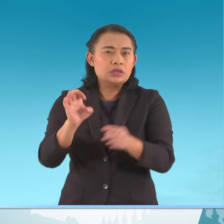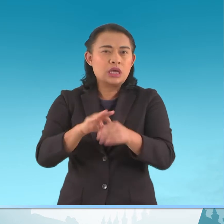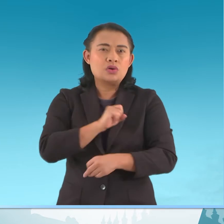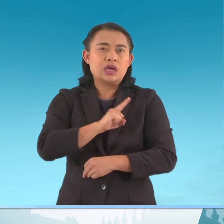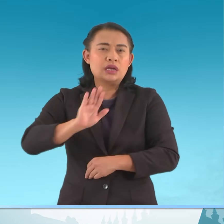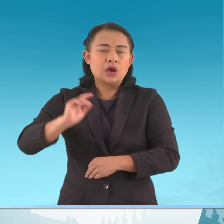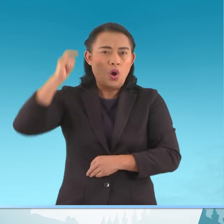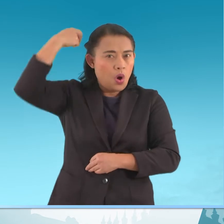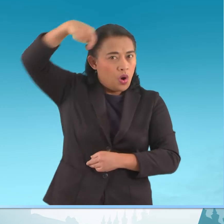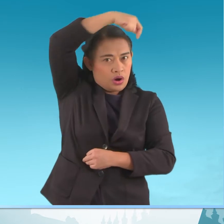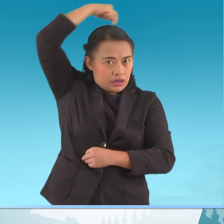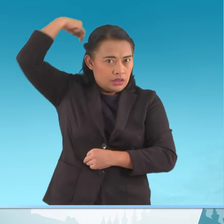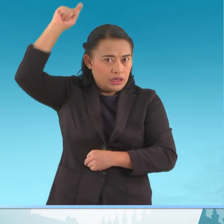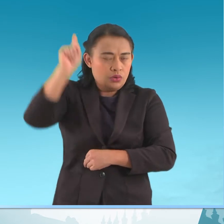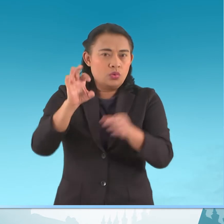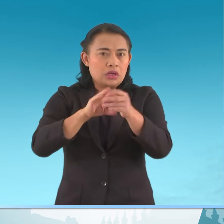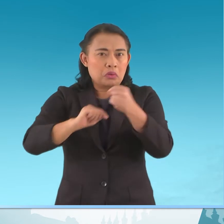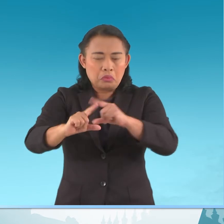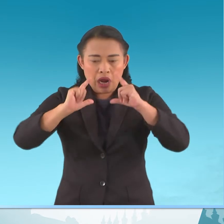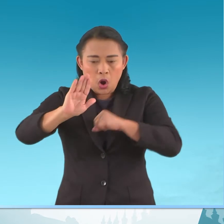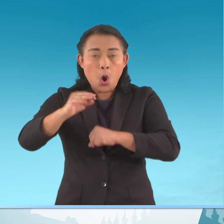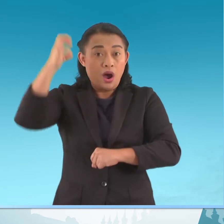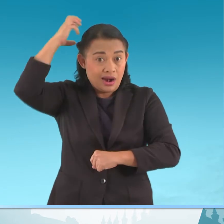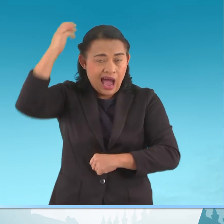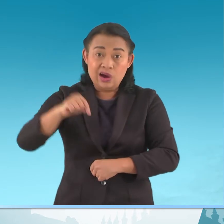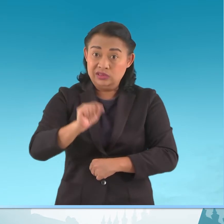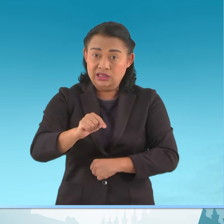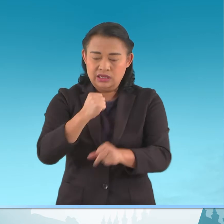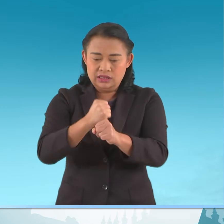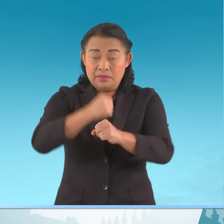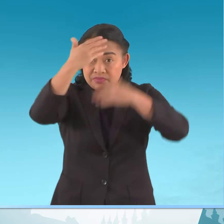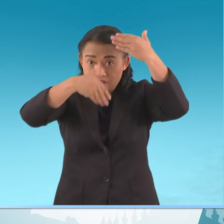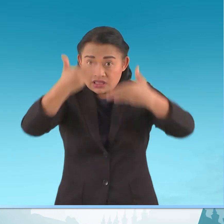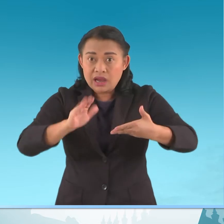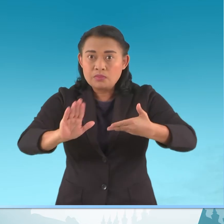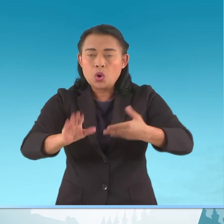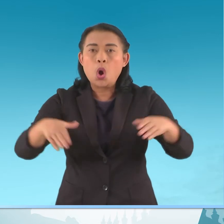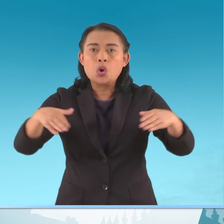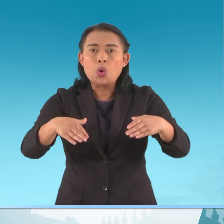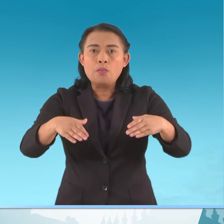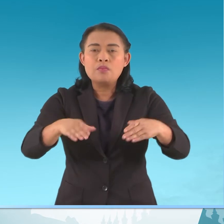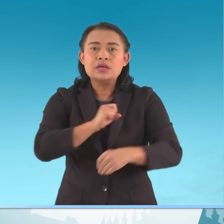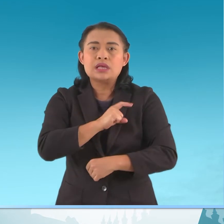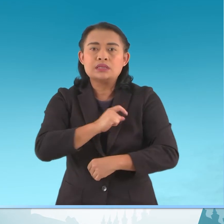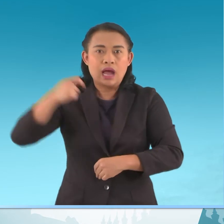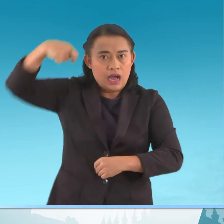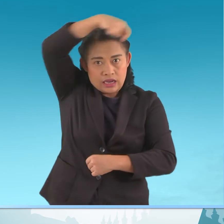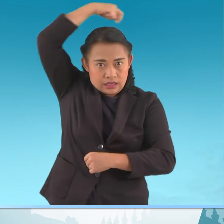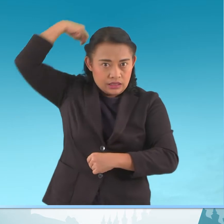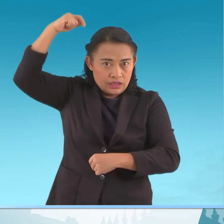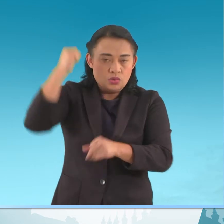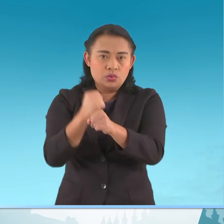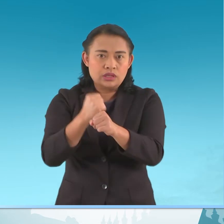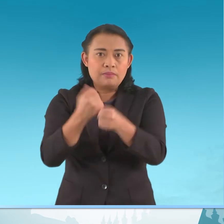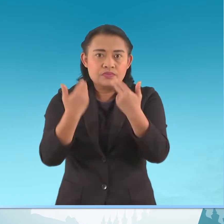ที่ศาสนาฮินดูเฟื่องฟูในประเทศลาวนี้ที่นี่เคยใช้เป็นที่ประกอบศาสนพิธีของชาวฮินดูนะครับแล้วก็เคยได้